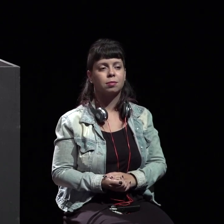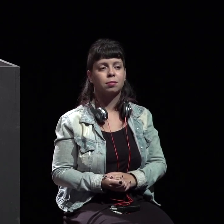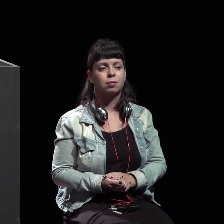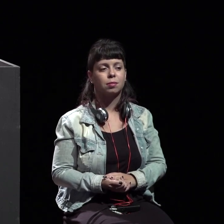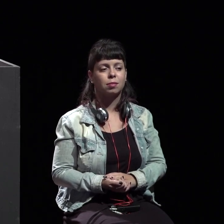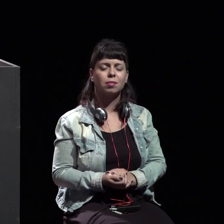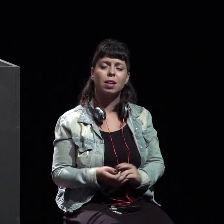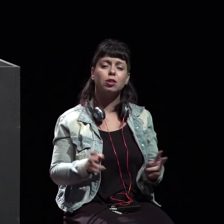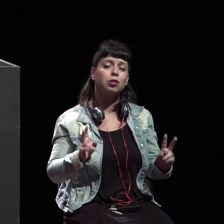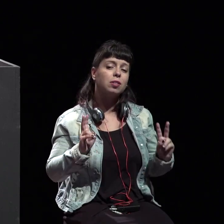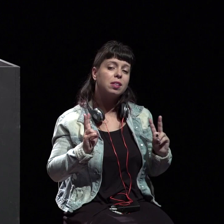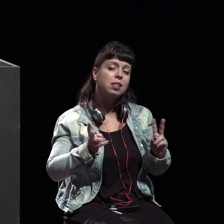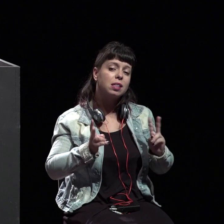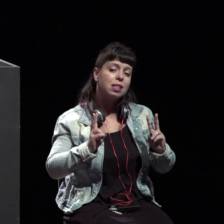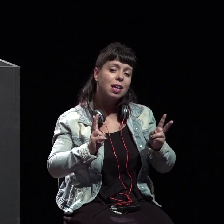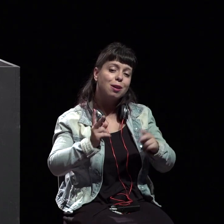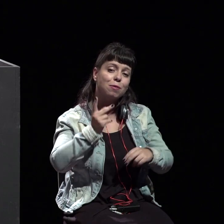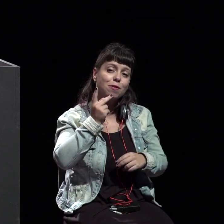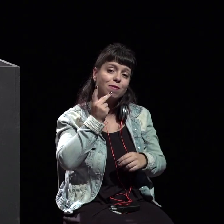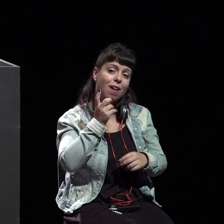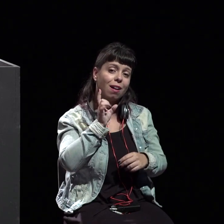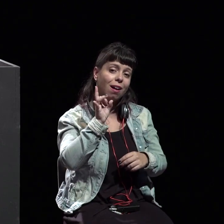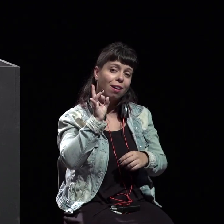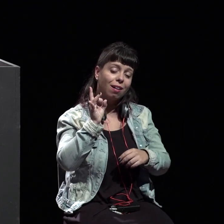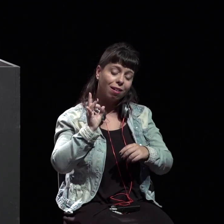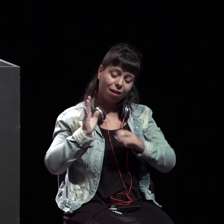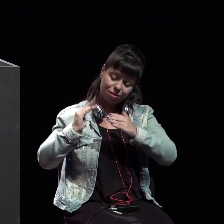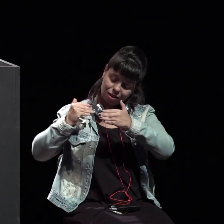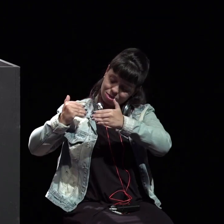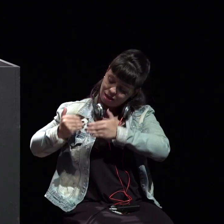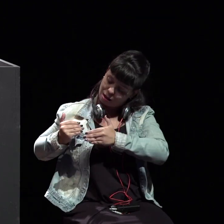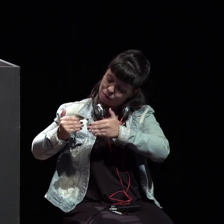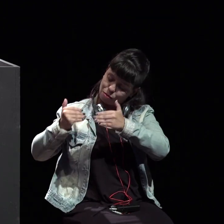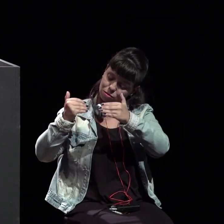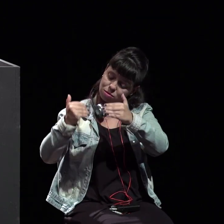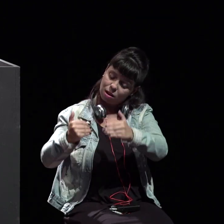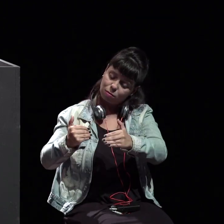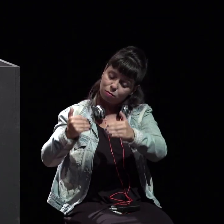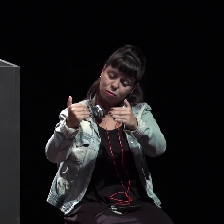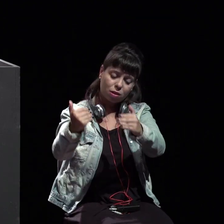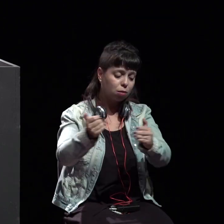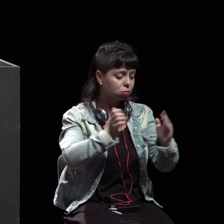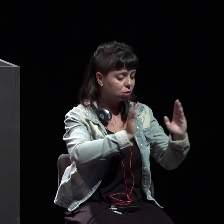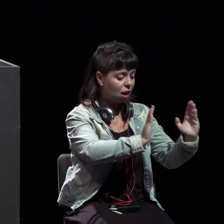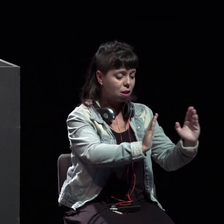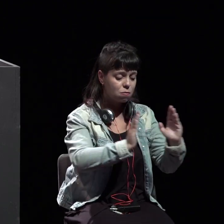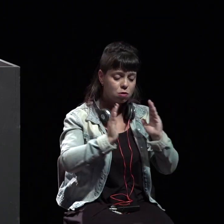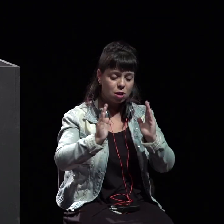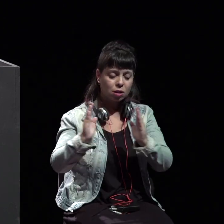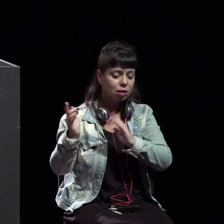Costuma-se afirmar que cada tempo possui configurações e desafios políticos